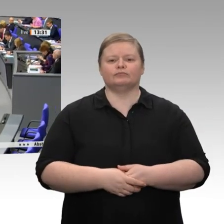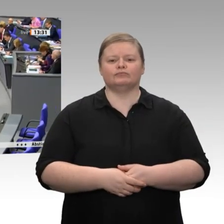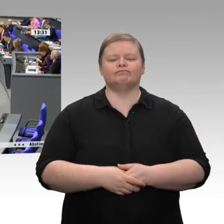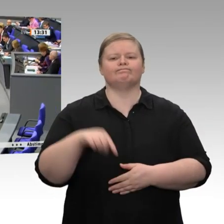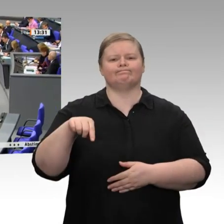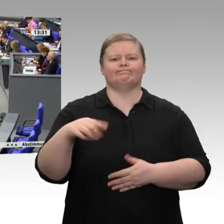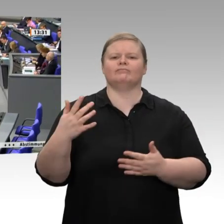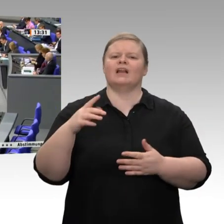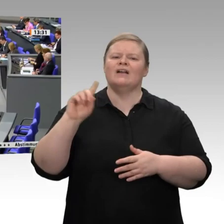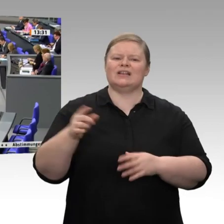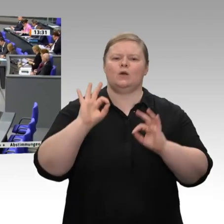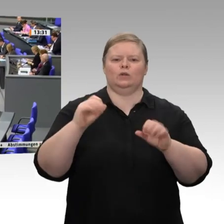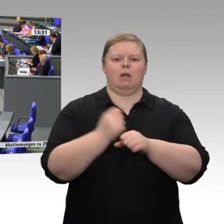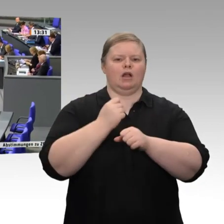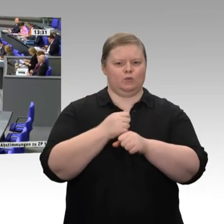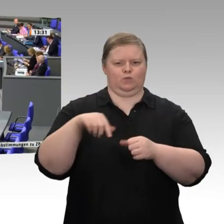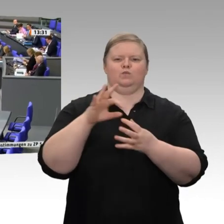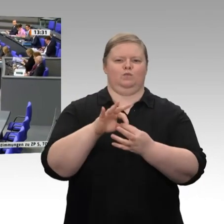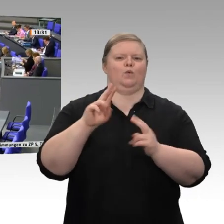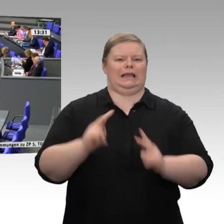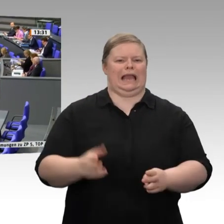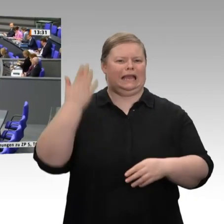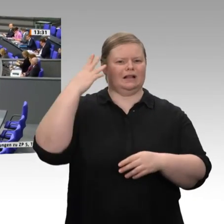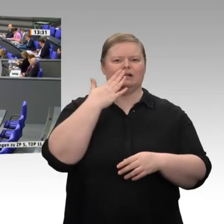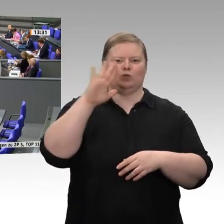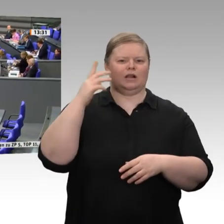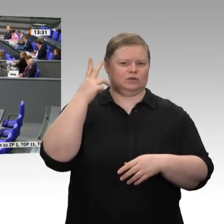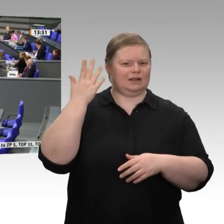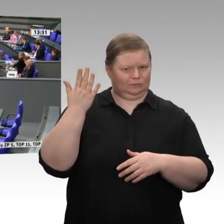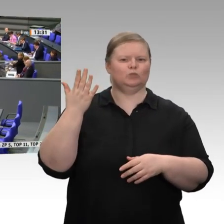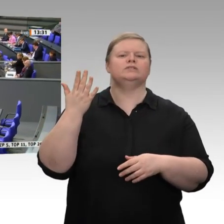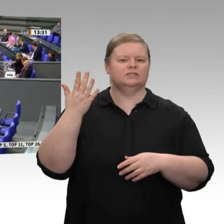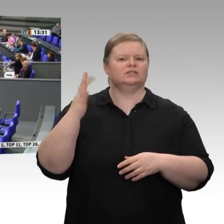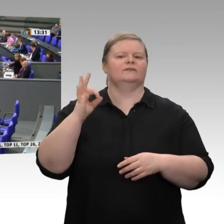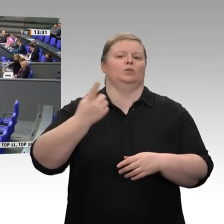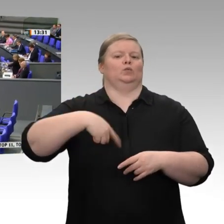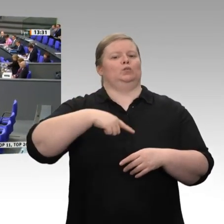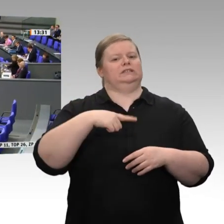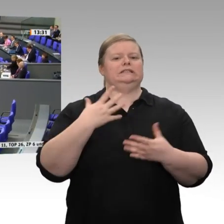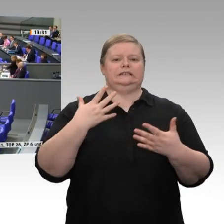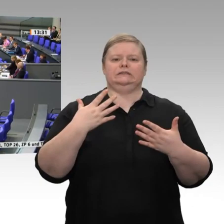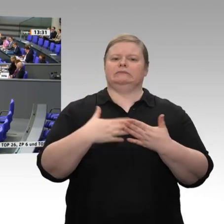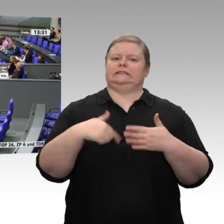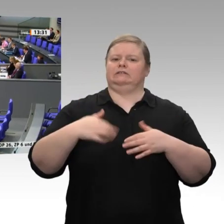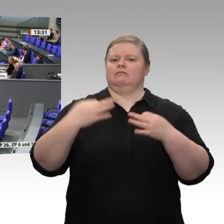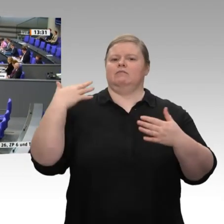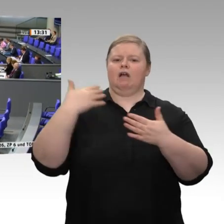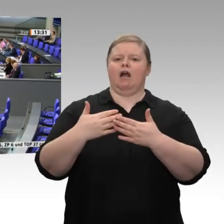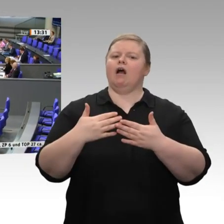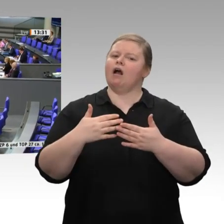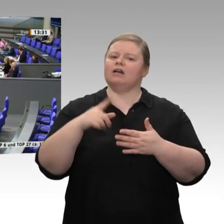Frau Präsidentin, liebe Kolleginnen und Kollegen, die Wiedergutmachung des Unrechts